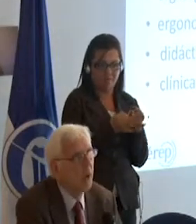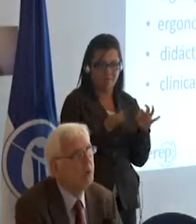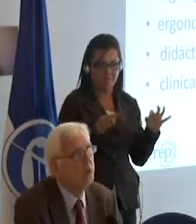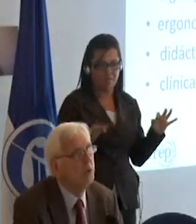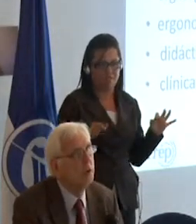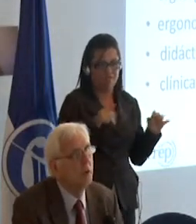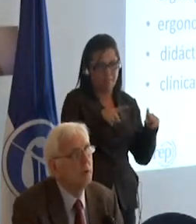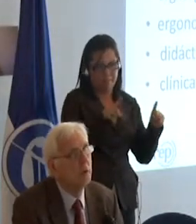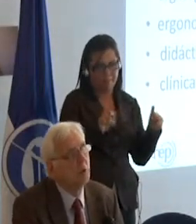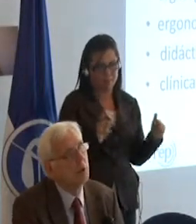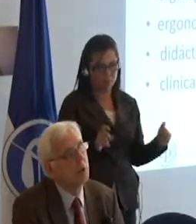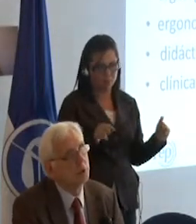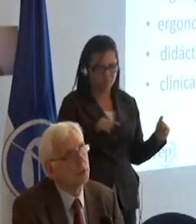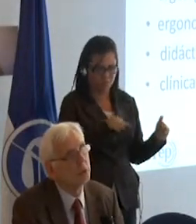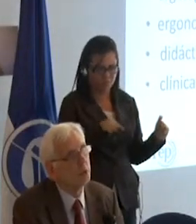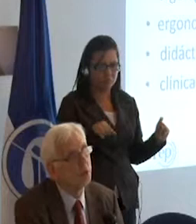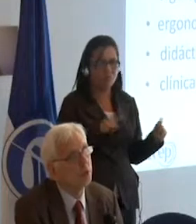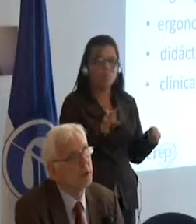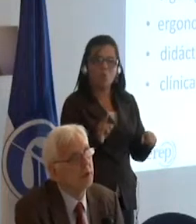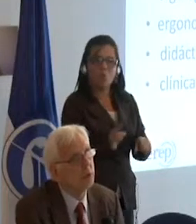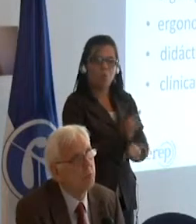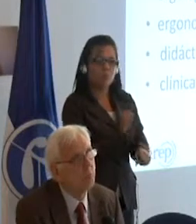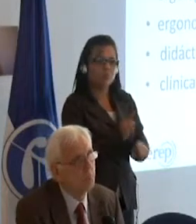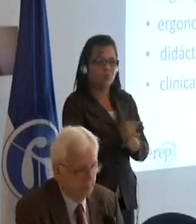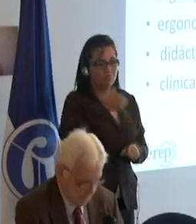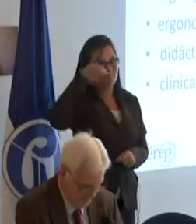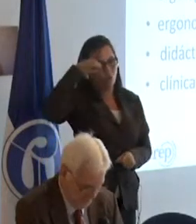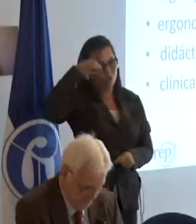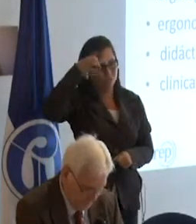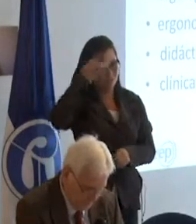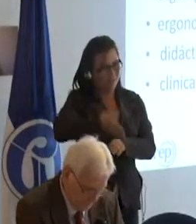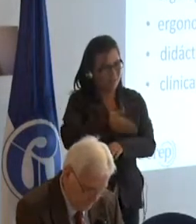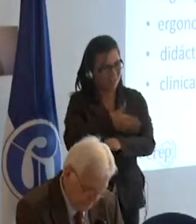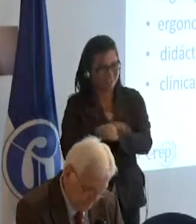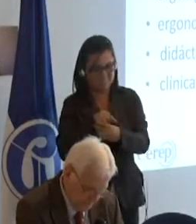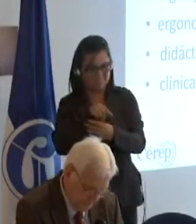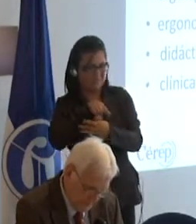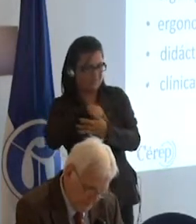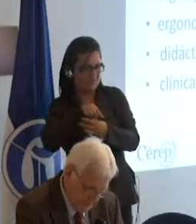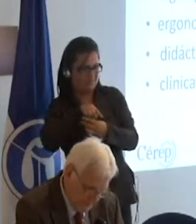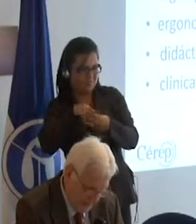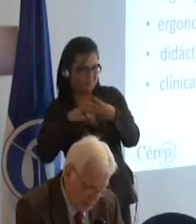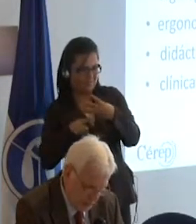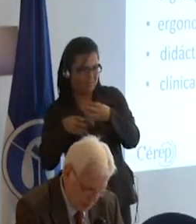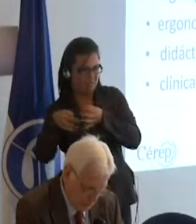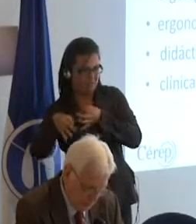me gustaría reformular estas preguntas utilizando los conceptos que acabamos de presentar.